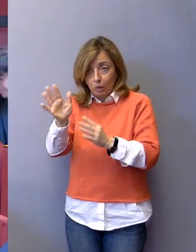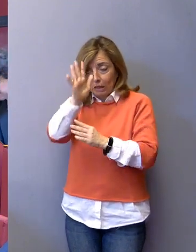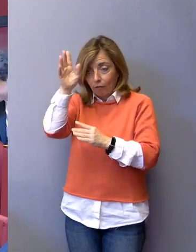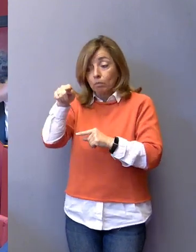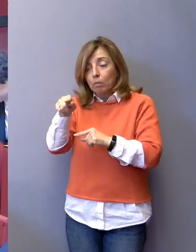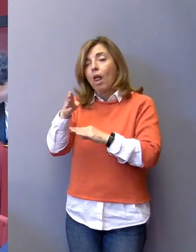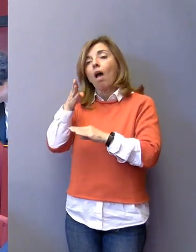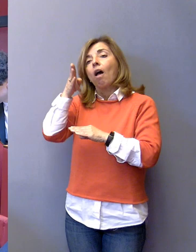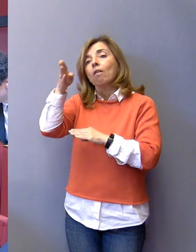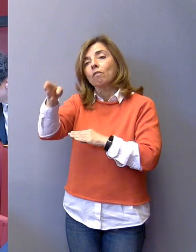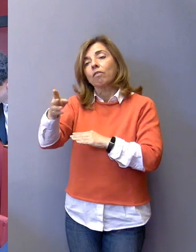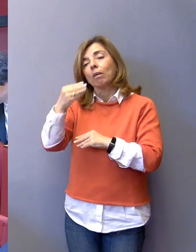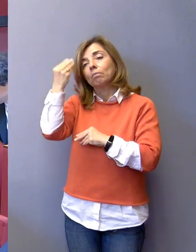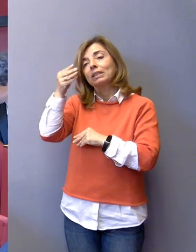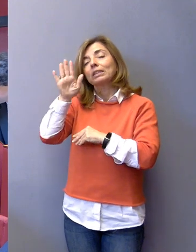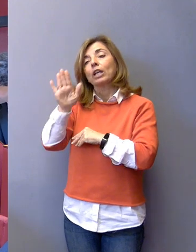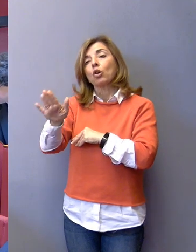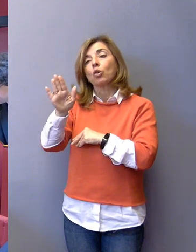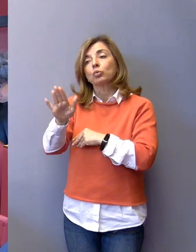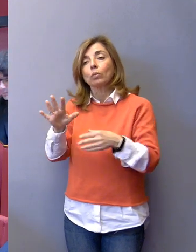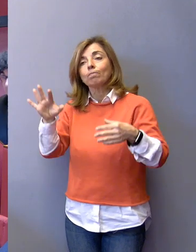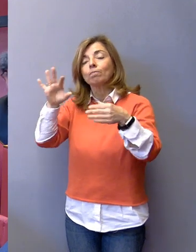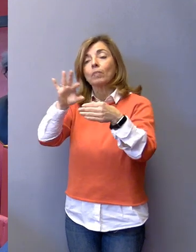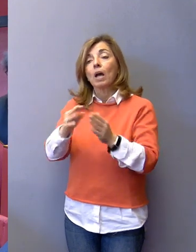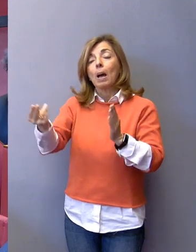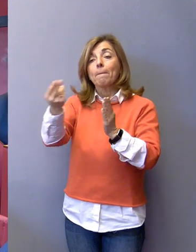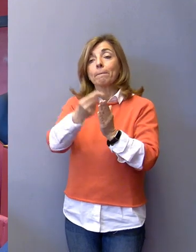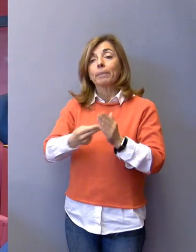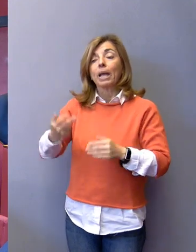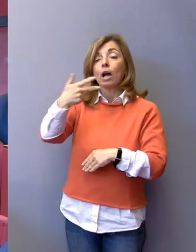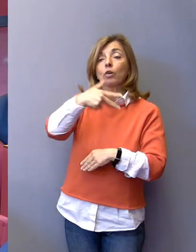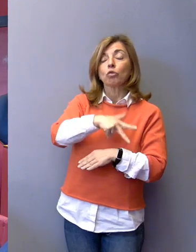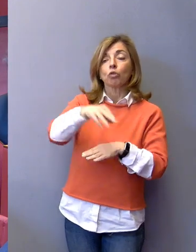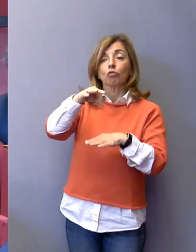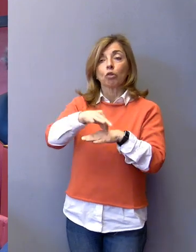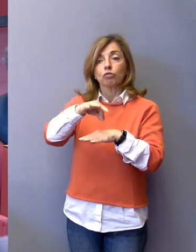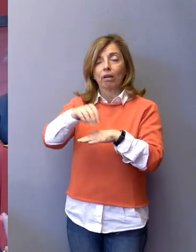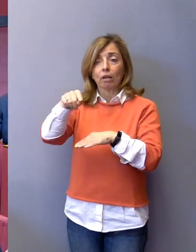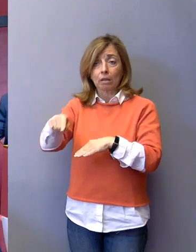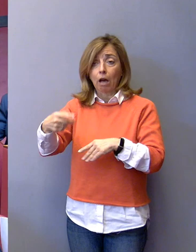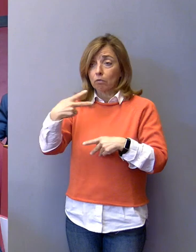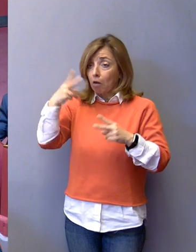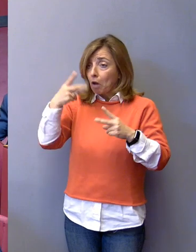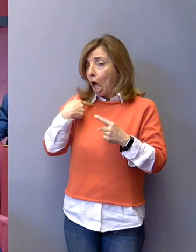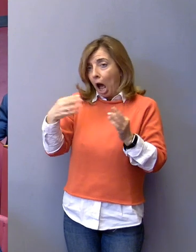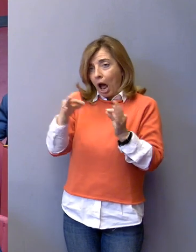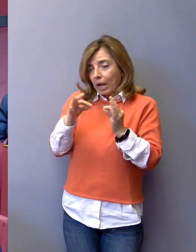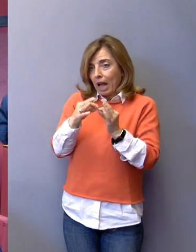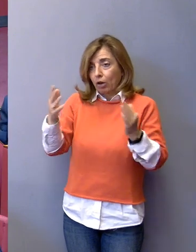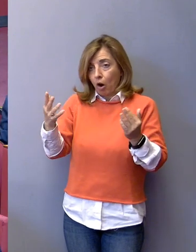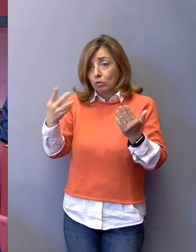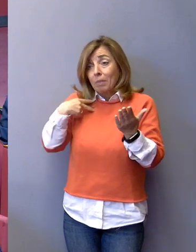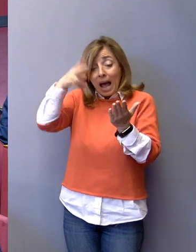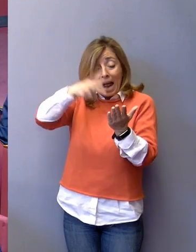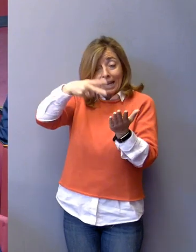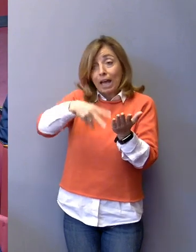da cui io mi dissocio perché non l'ho letto Magari sono anche d'accordo eh ma non l'ho letto Credo che sia una cosa gravissima E chi dice che